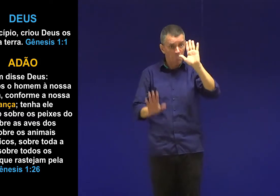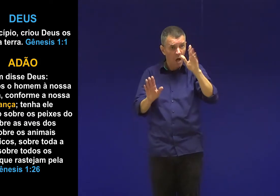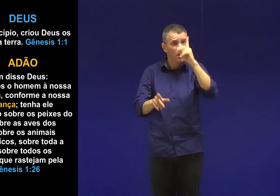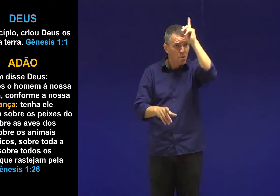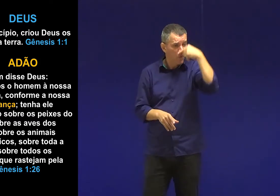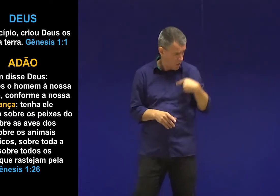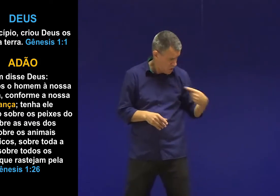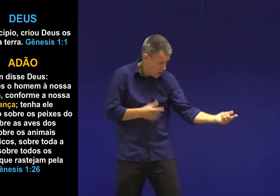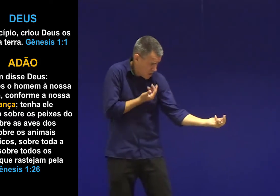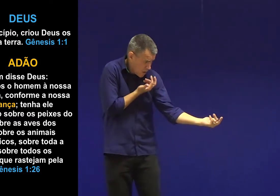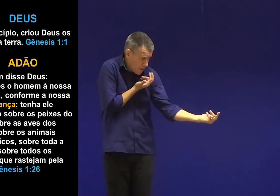ser vivente.